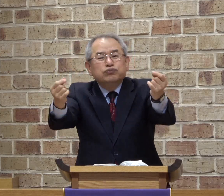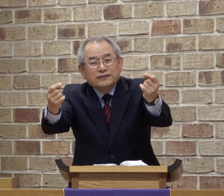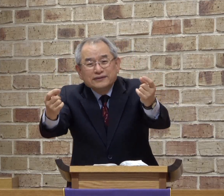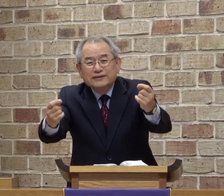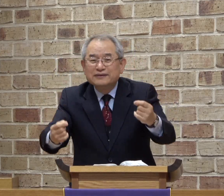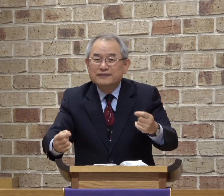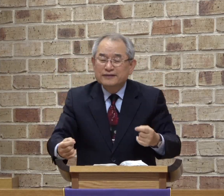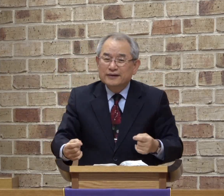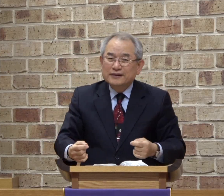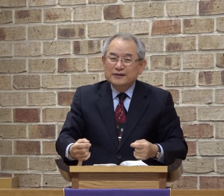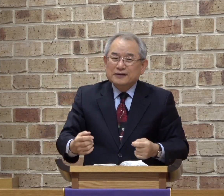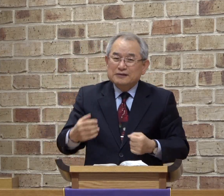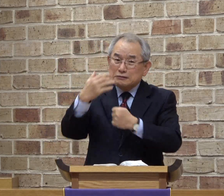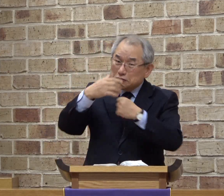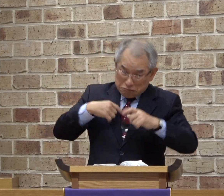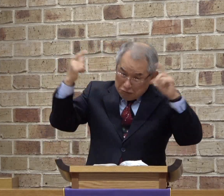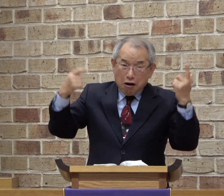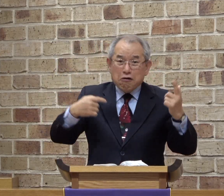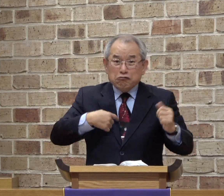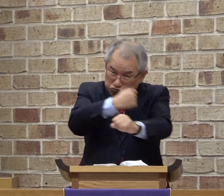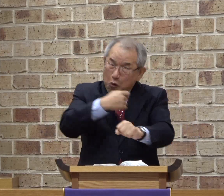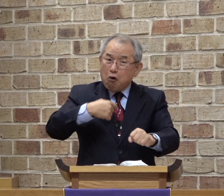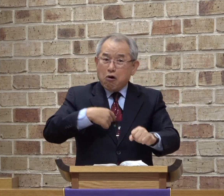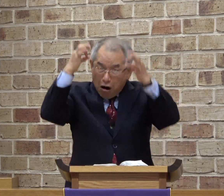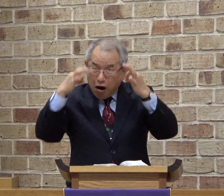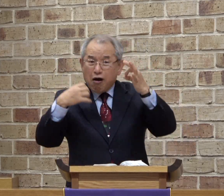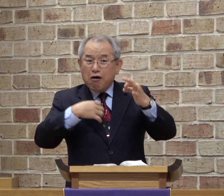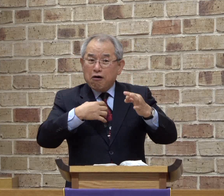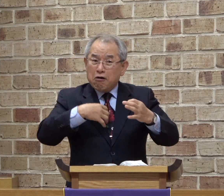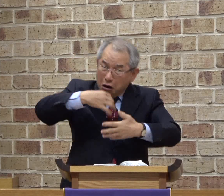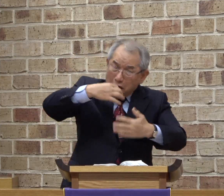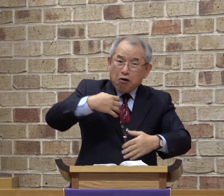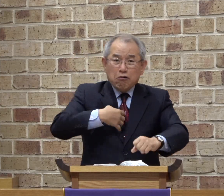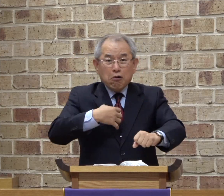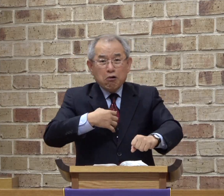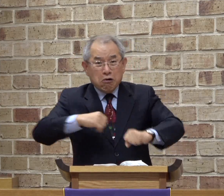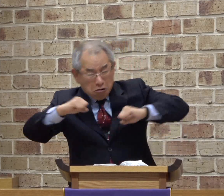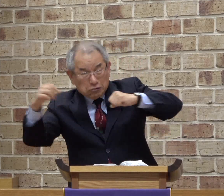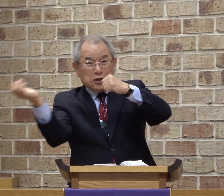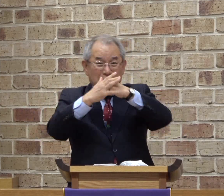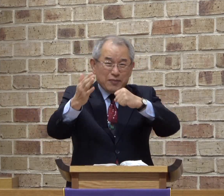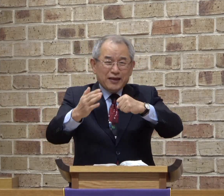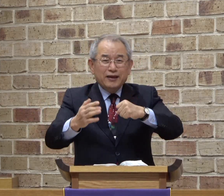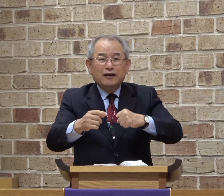그녀가 믿음의 사람으로서 고백합니다. 과거 힘들고 어려웠던 시절에